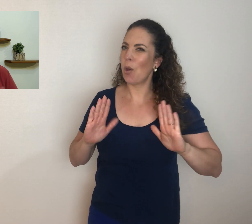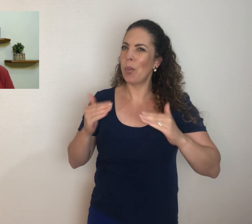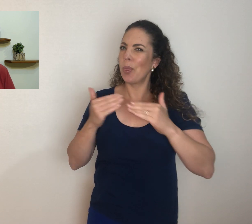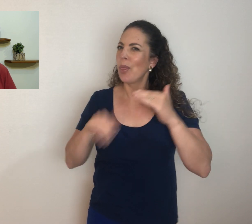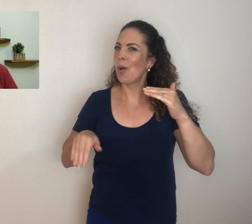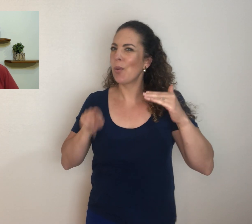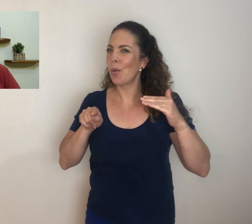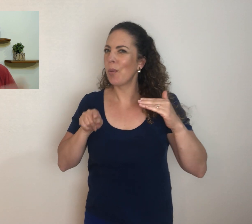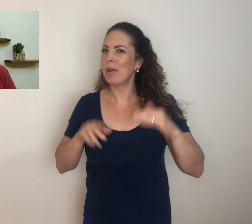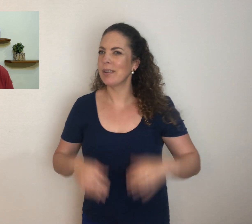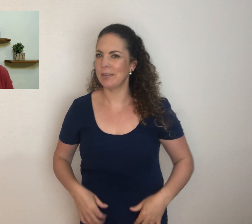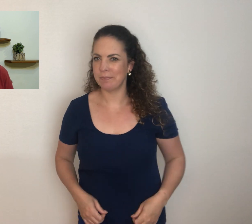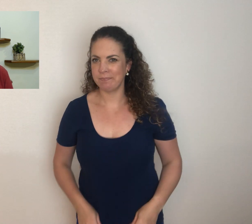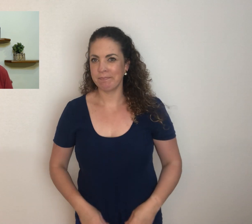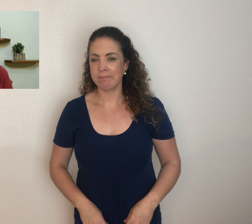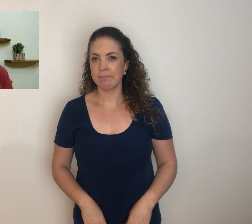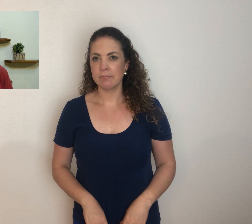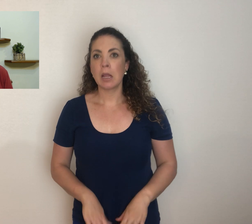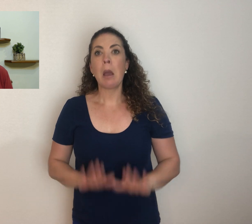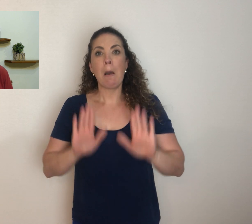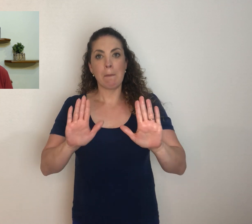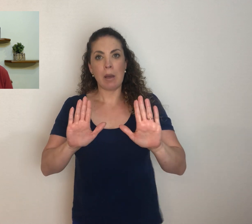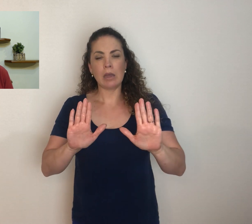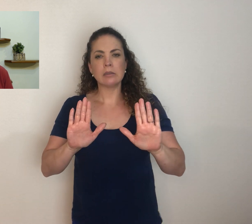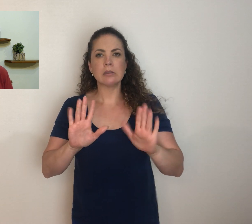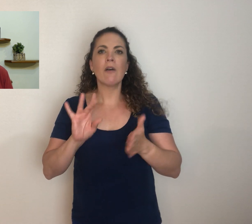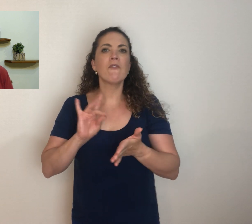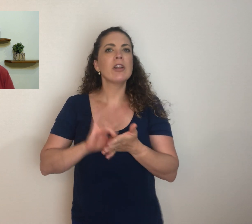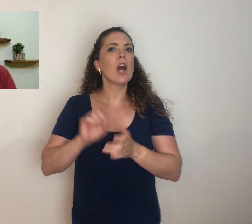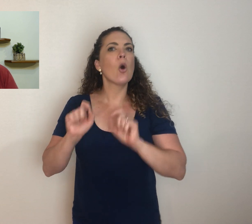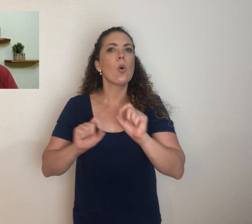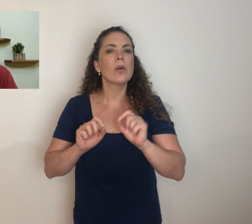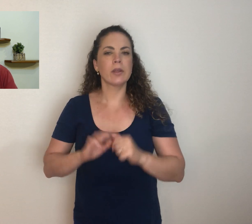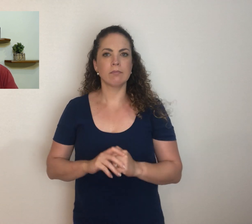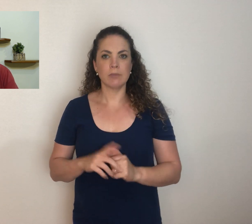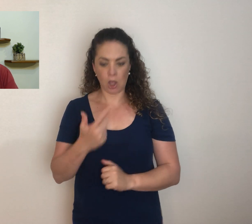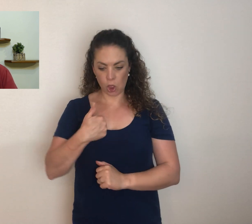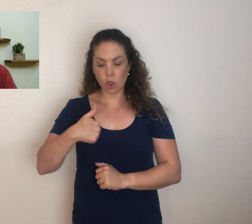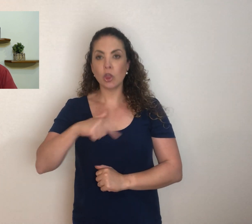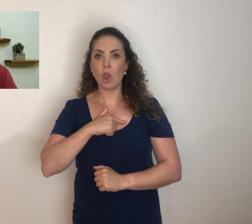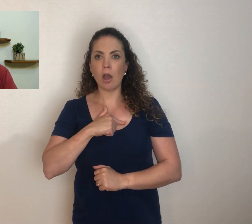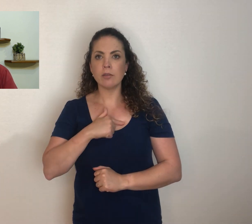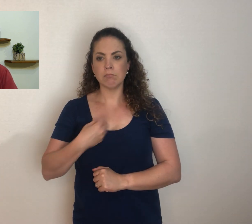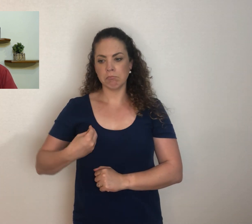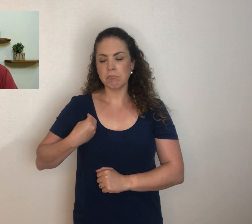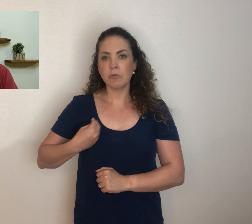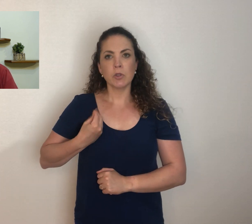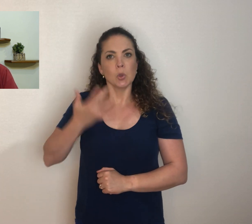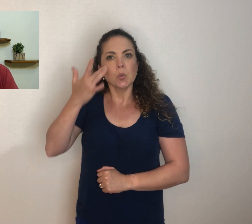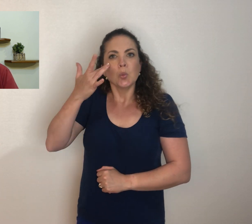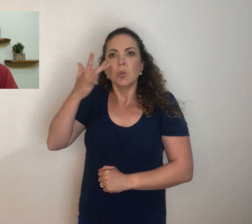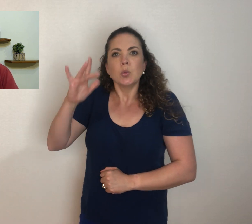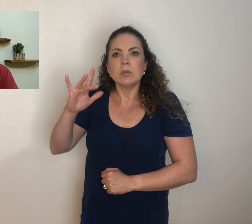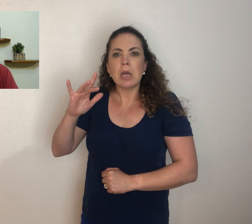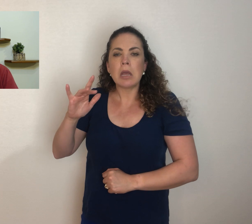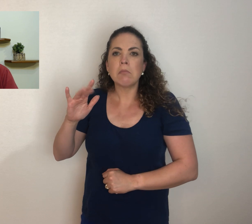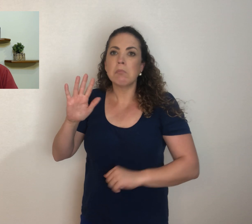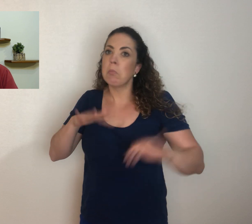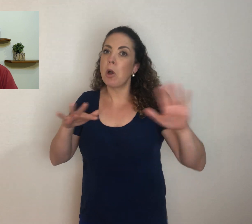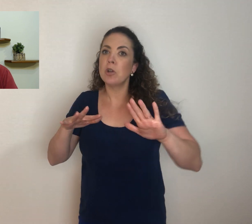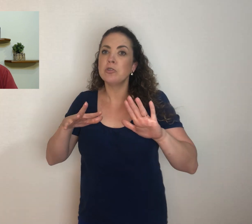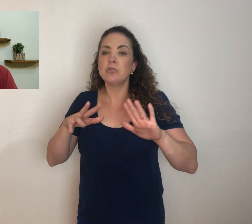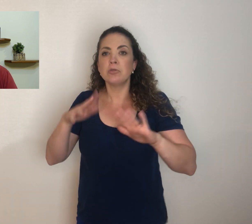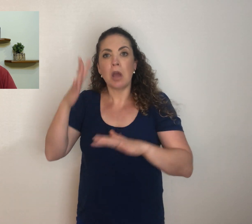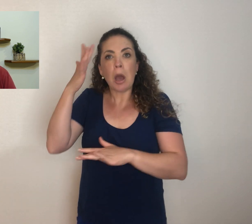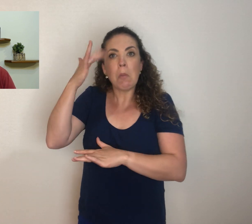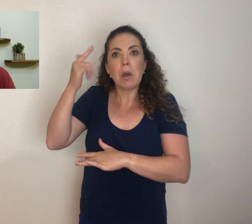eu, sim, podemos morrer a qualquer momento, e por isso temos que estar prontos para encontrar com o Senhor a qualquer tempo.